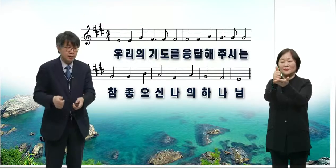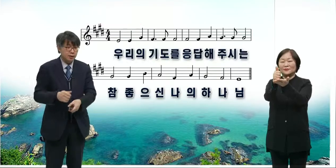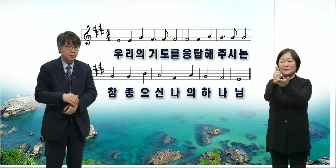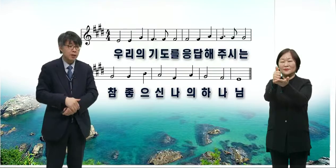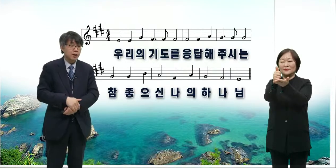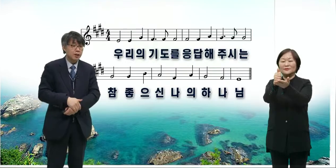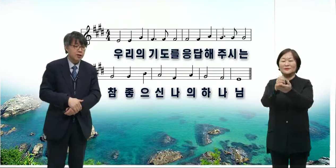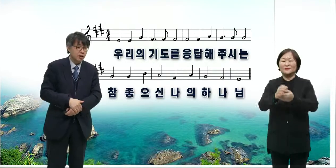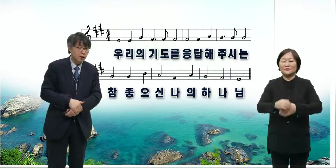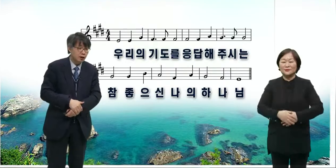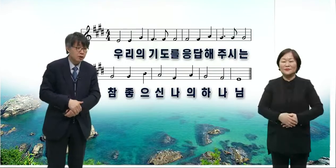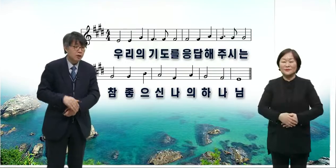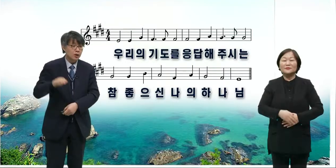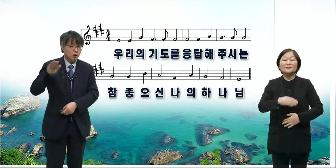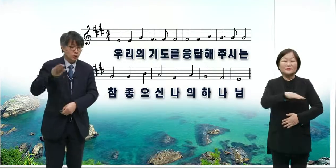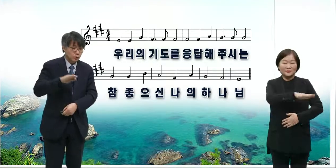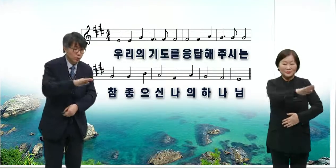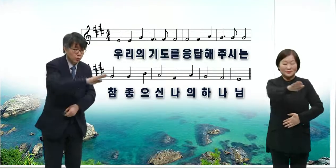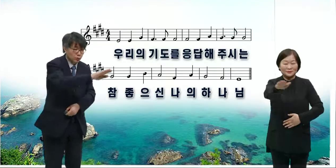하나님. 2절,